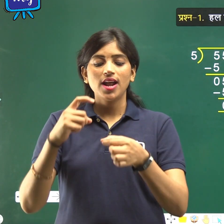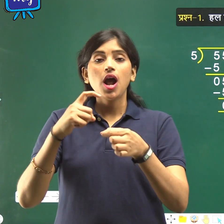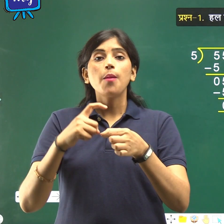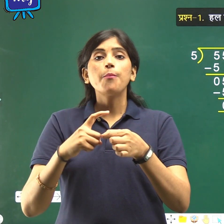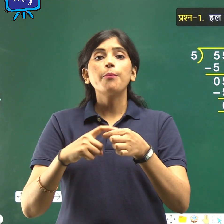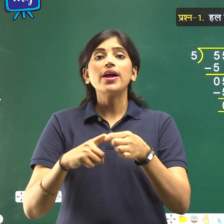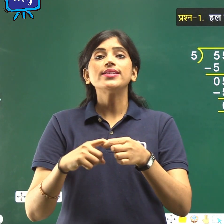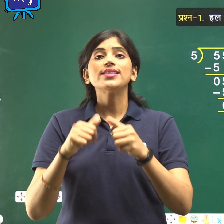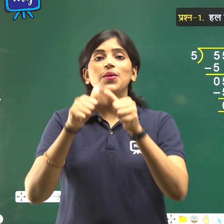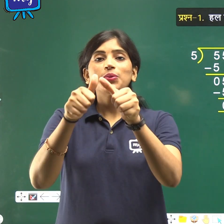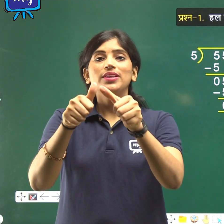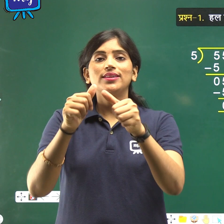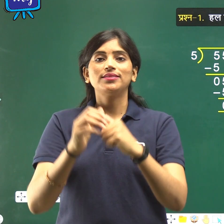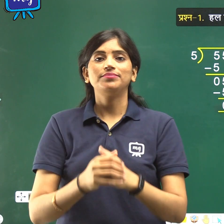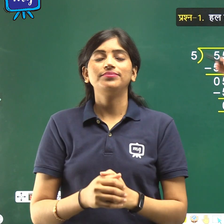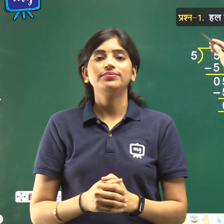प्रश्नोत्तर।